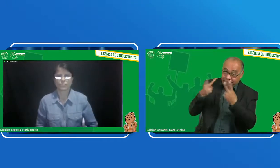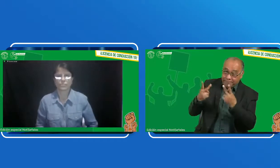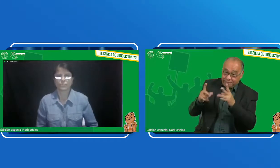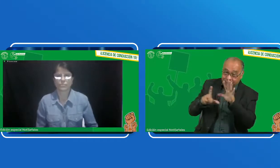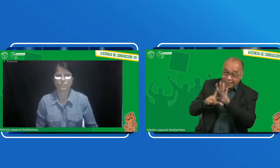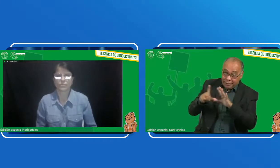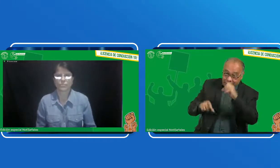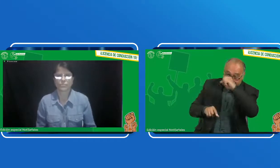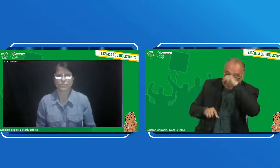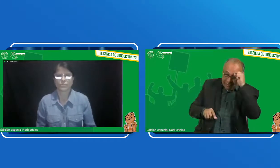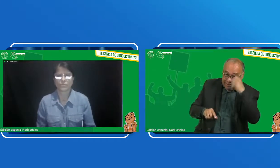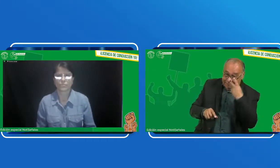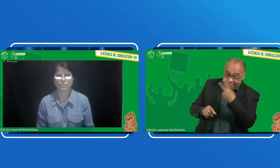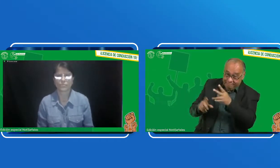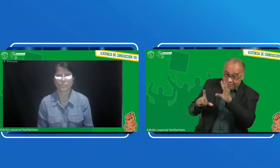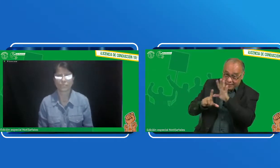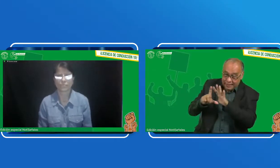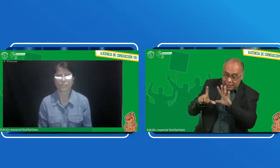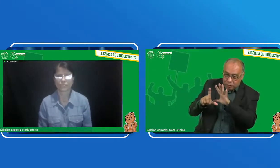Bueno,